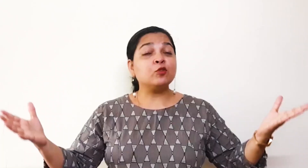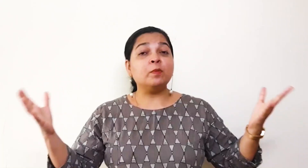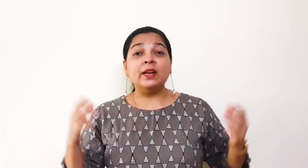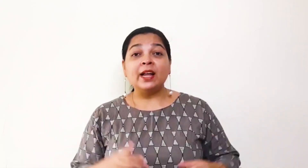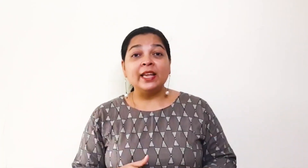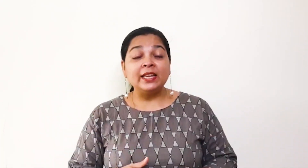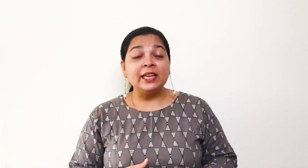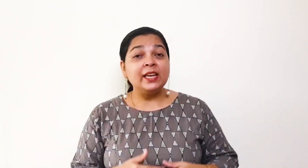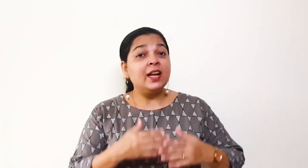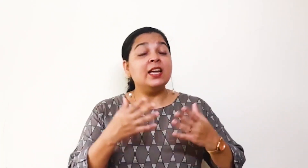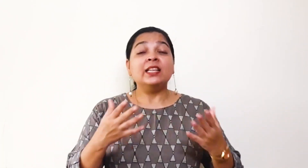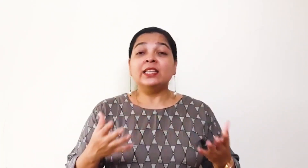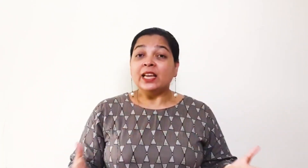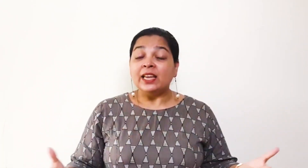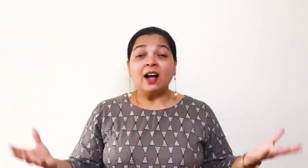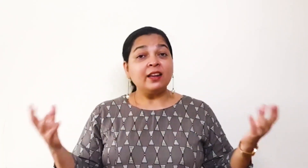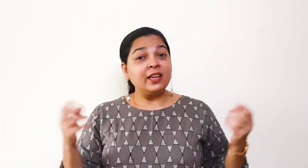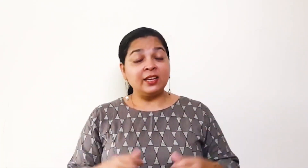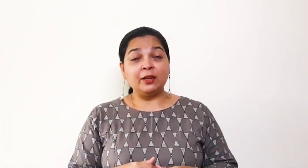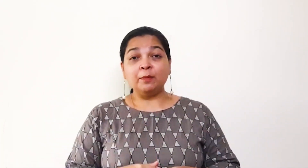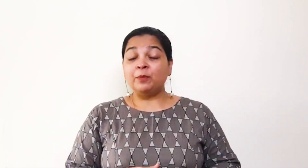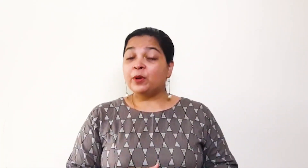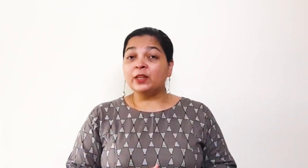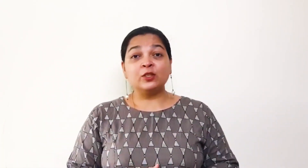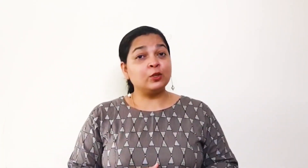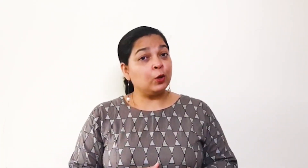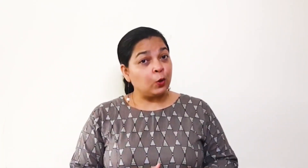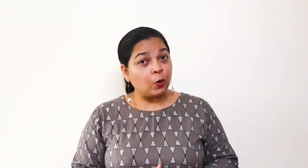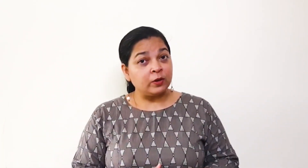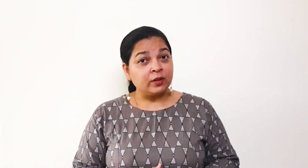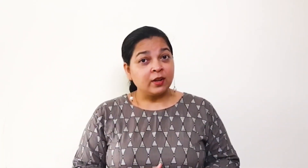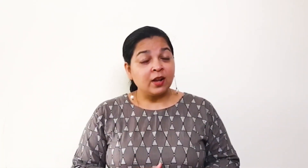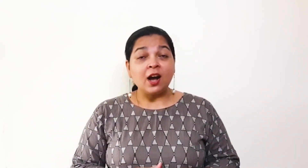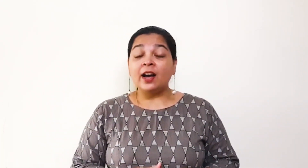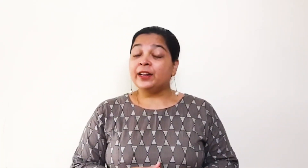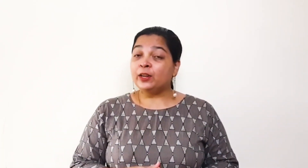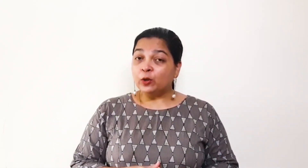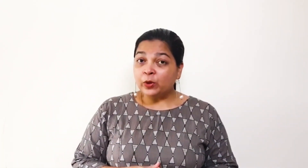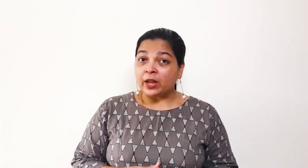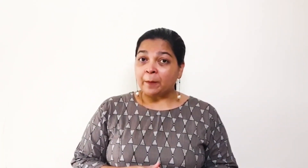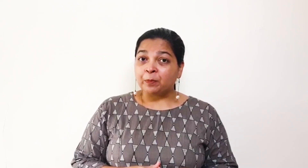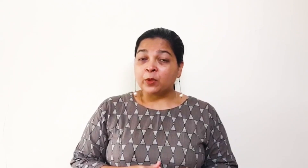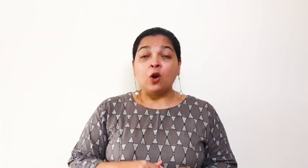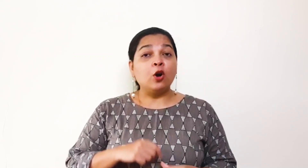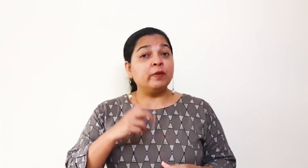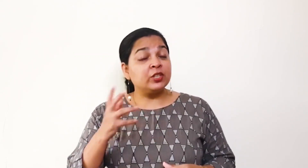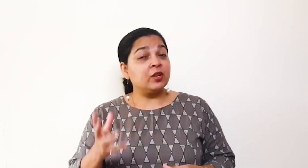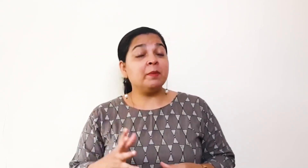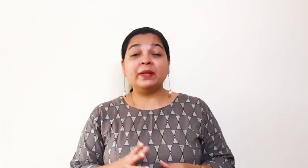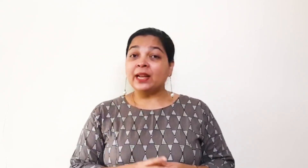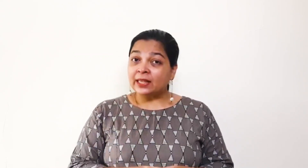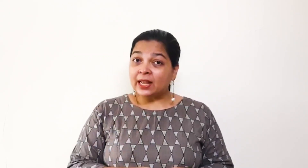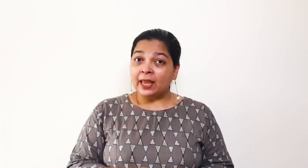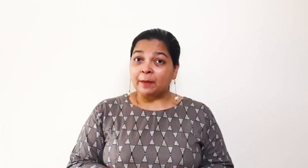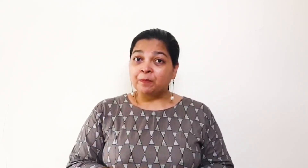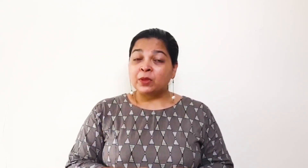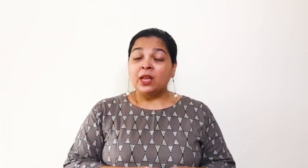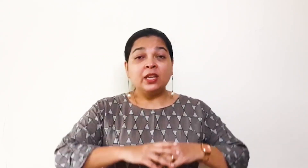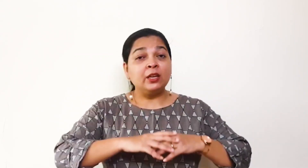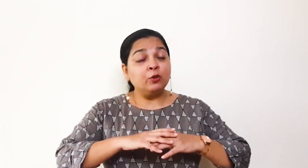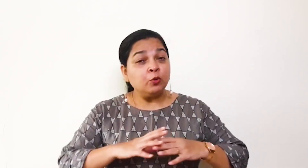जहाज निर्माण पाई प्रस्तुति कले। प्रेस द लॉर्ड, हालेलुया। एवं वाक्य